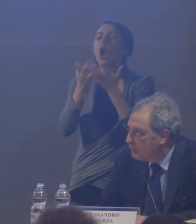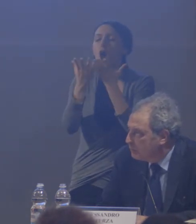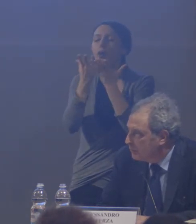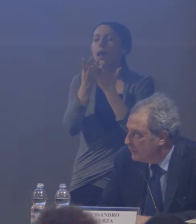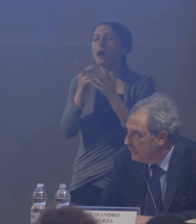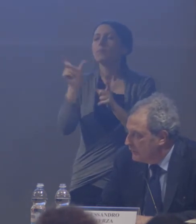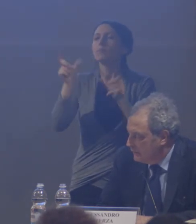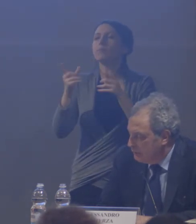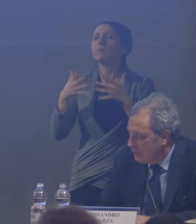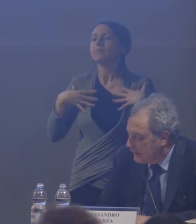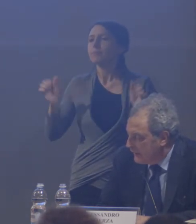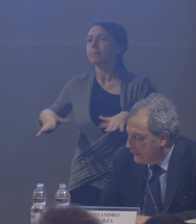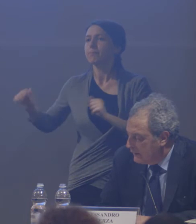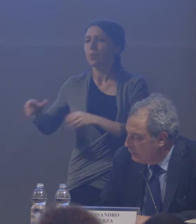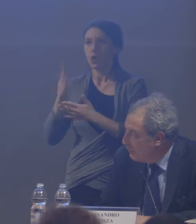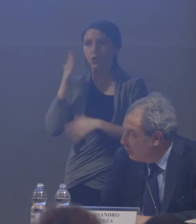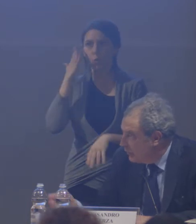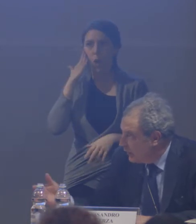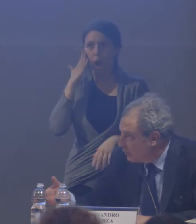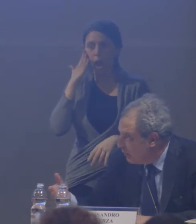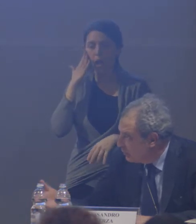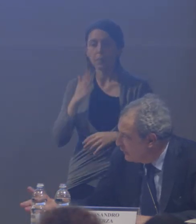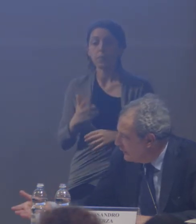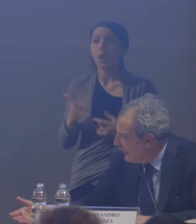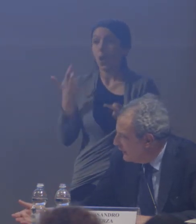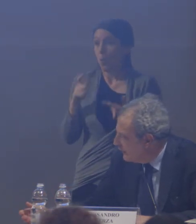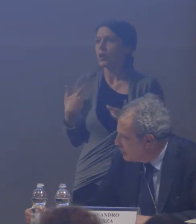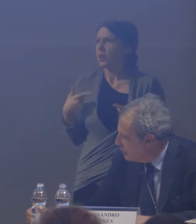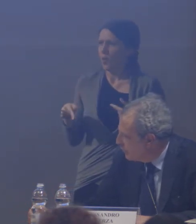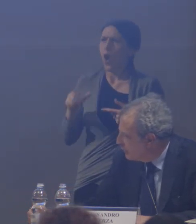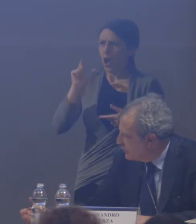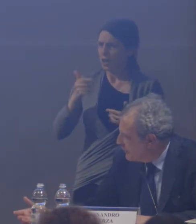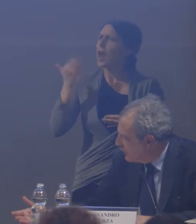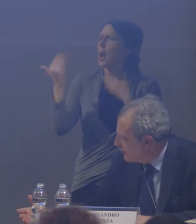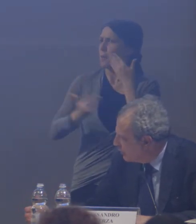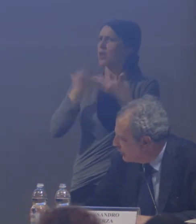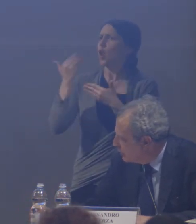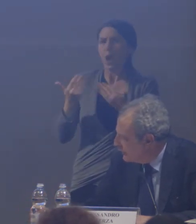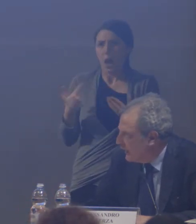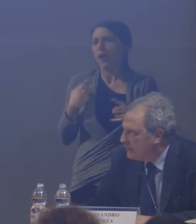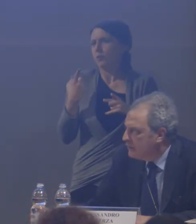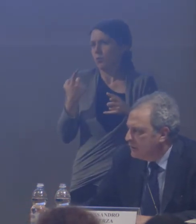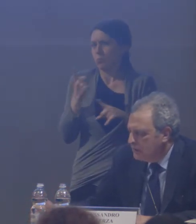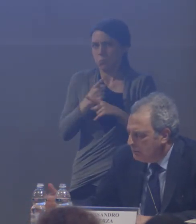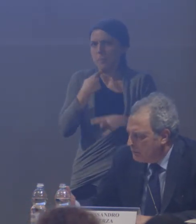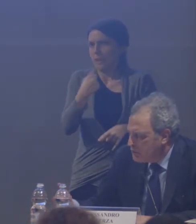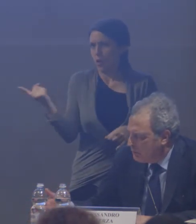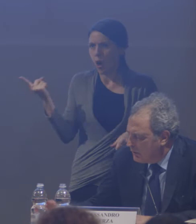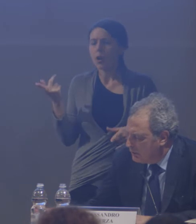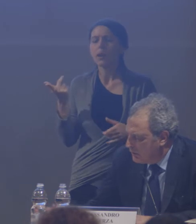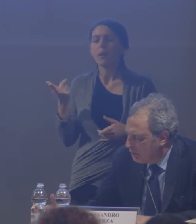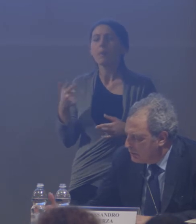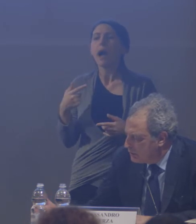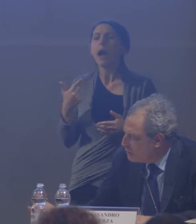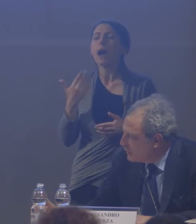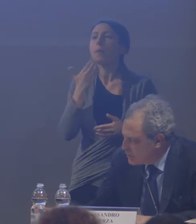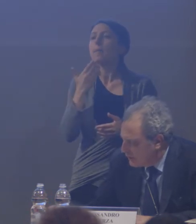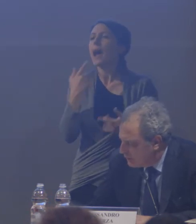Primo punto. Perché noi abbiamo migliorato molto in Italia, dobbiamo saperlo e ricordarlo, ma noi abbiamo ancora